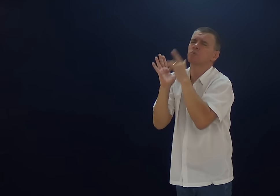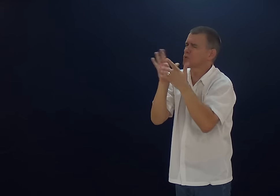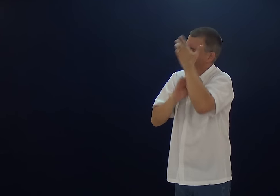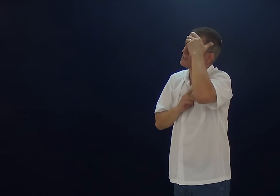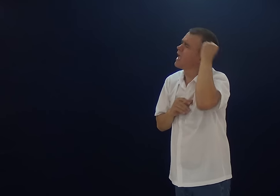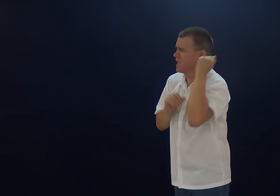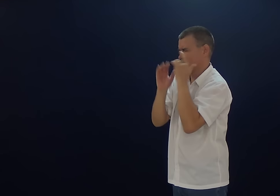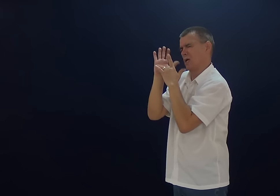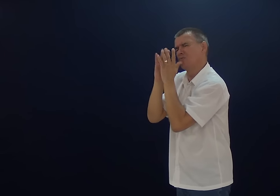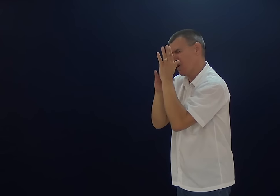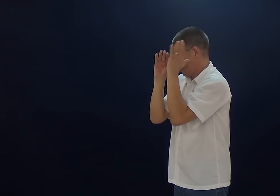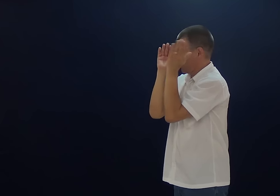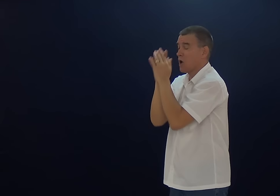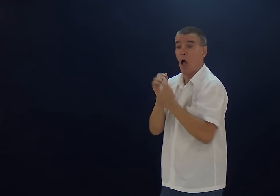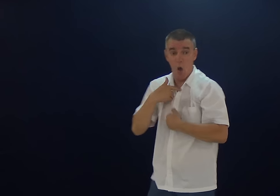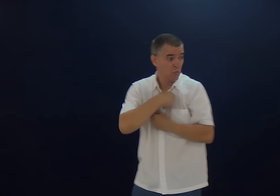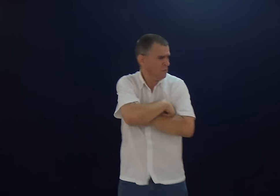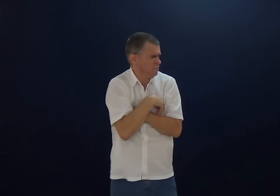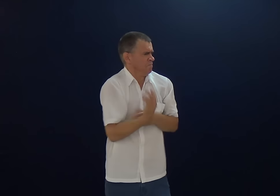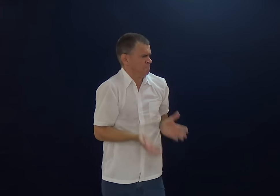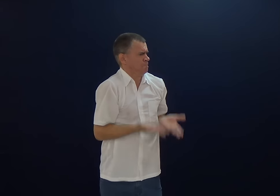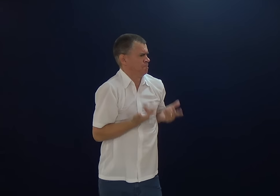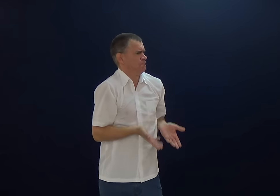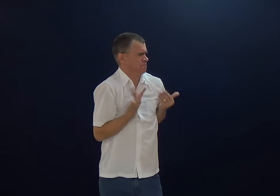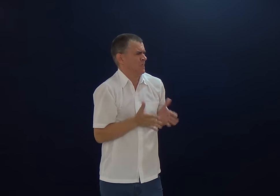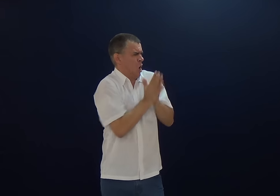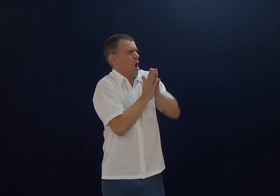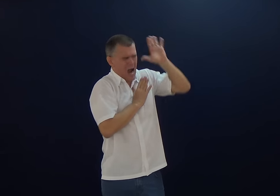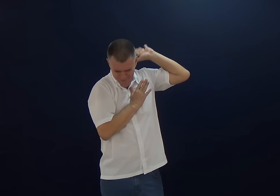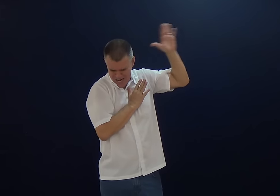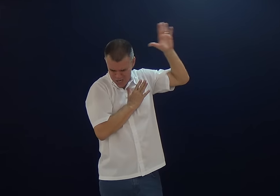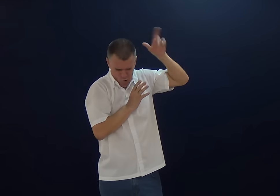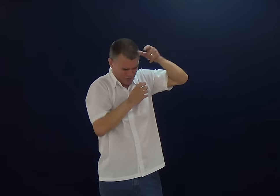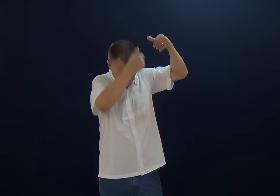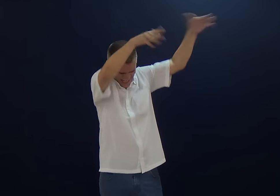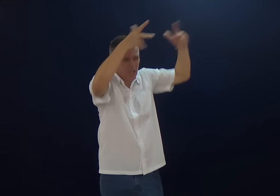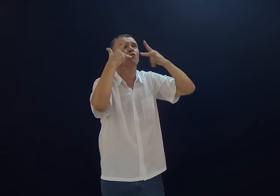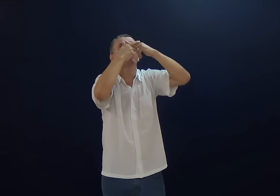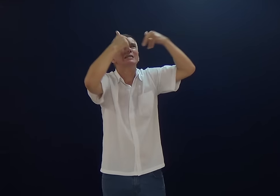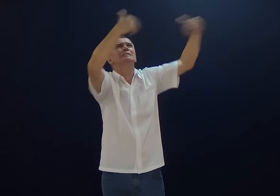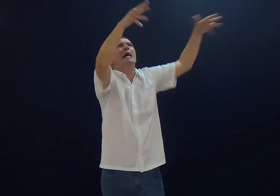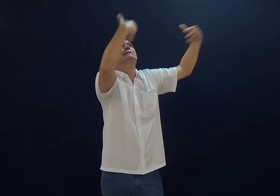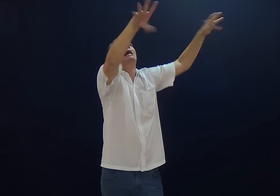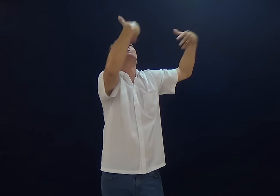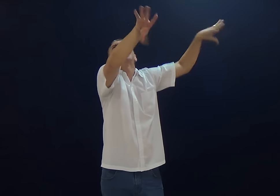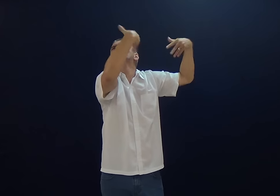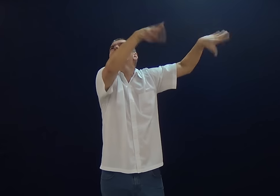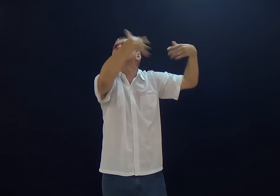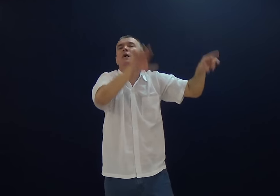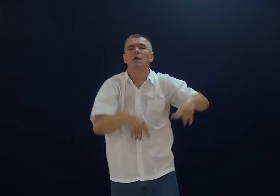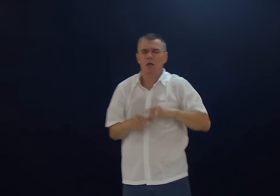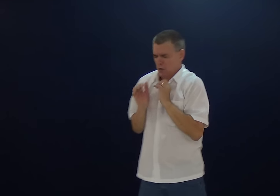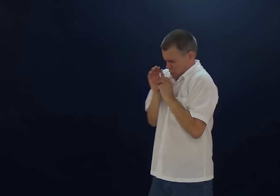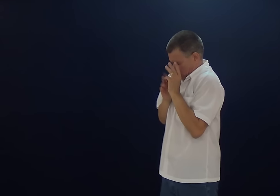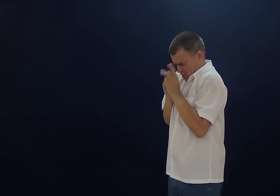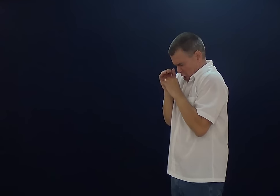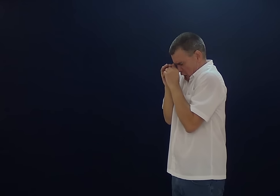quero mais fofocar e nome de Jesus Me ajuda aí você olha isso muito bem Ô senhor abençoa pai abençoa em nome de